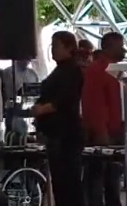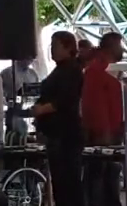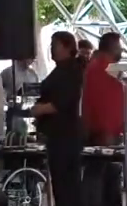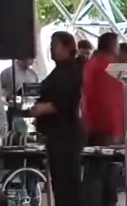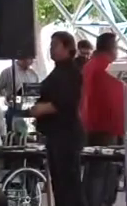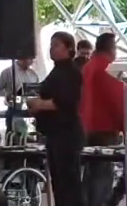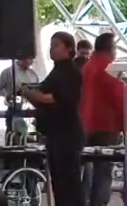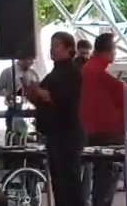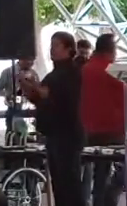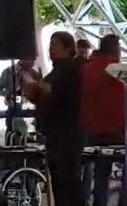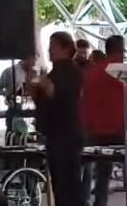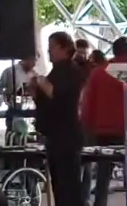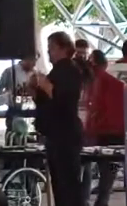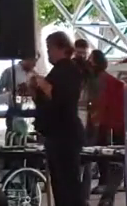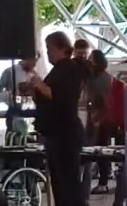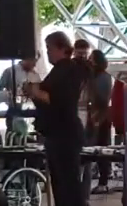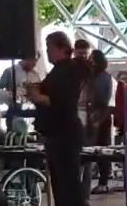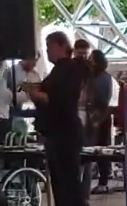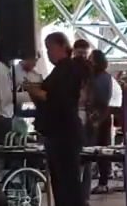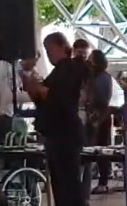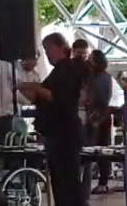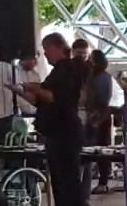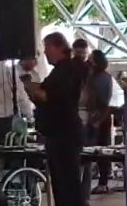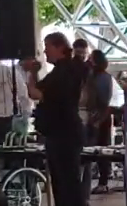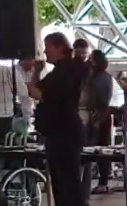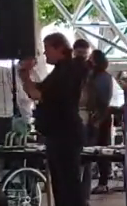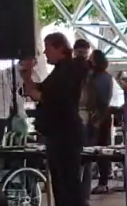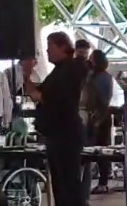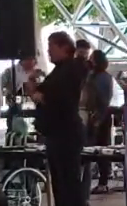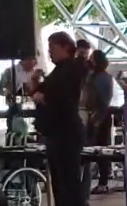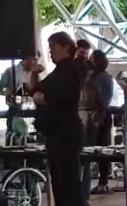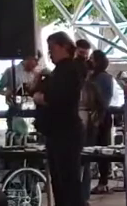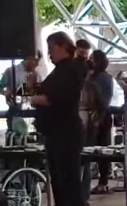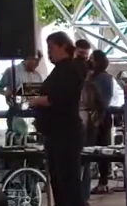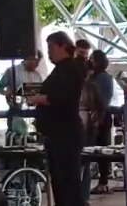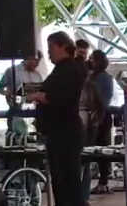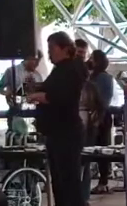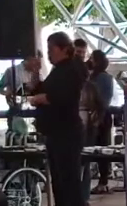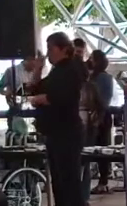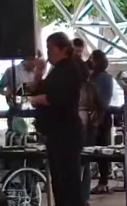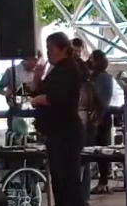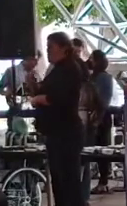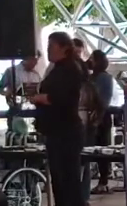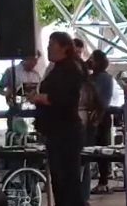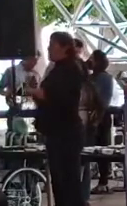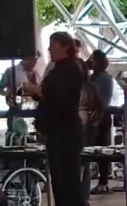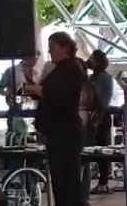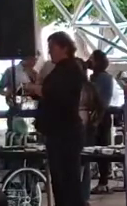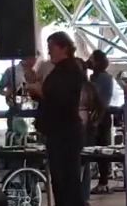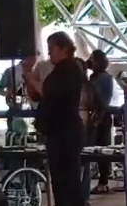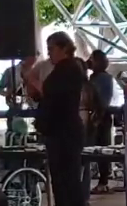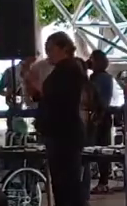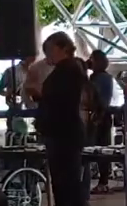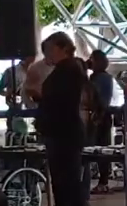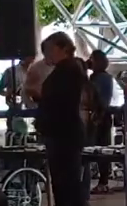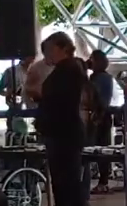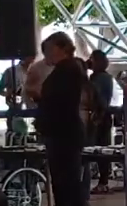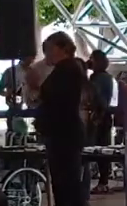Distinguido público presente, escuchemos el mensaje de nuestra gobernadora del estado, licenciada Lorena Cuellar